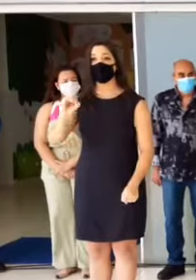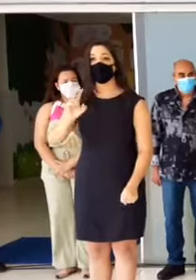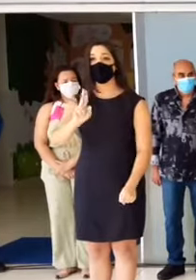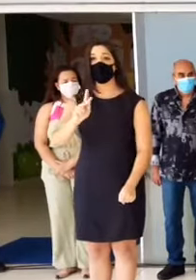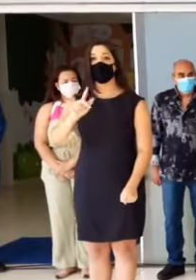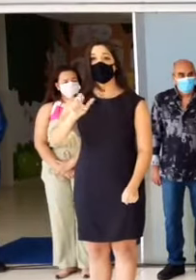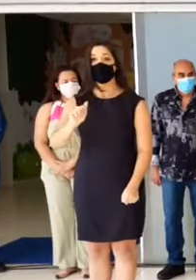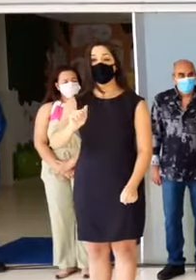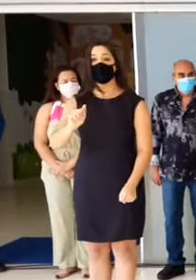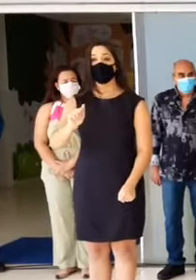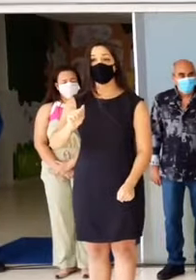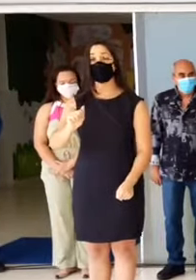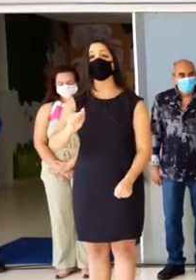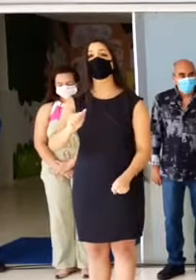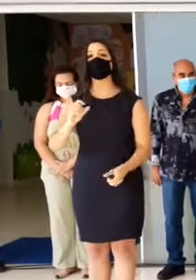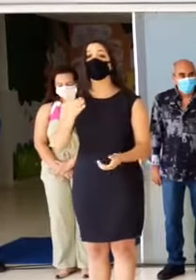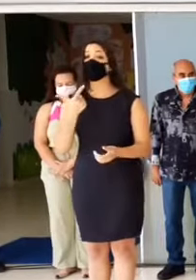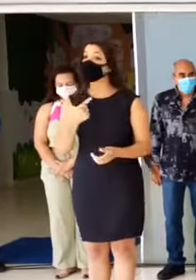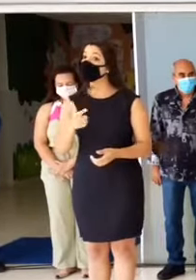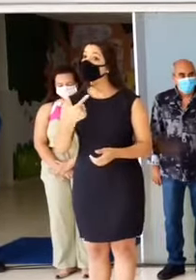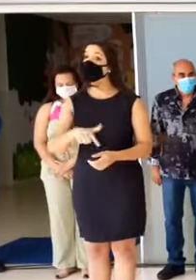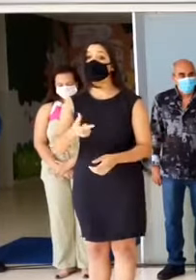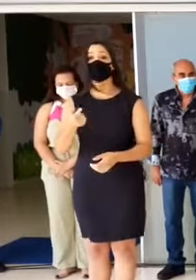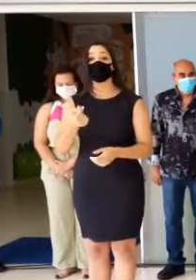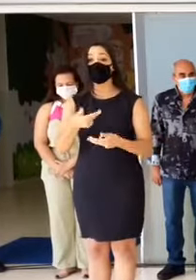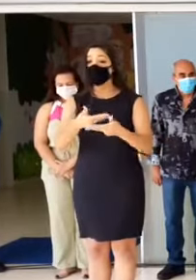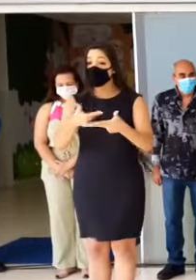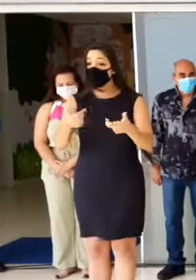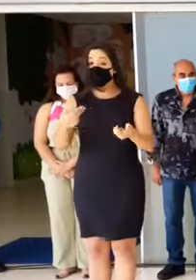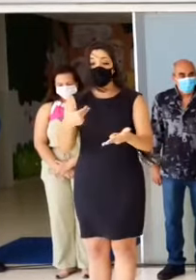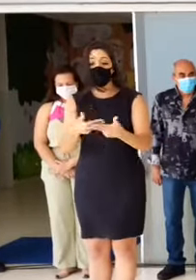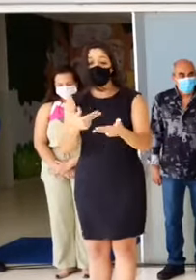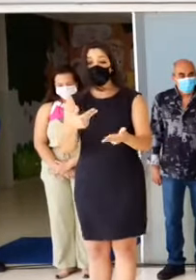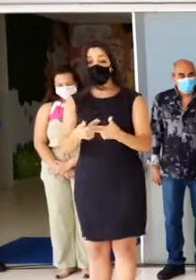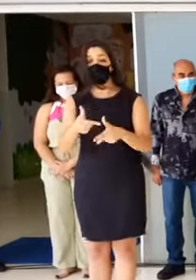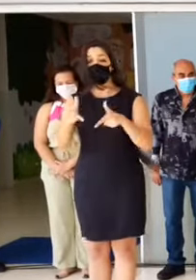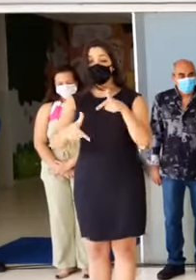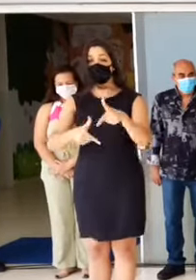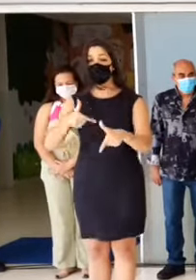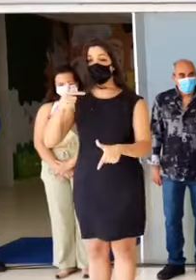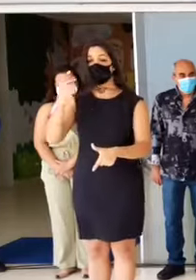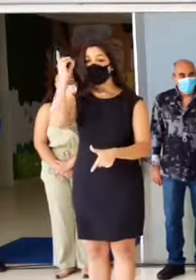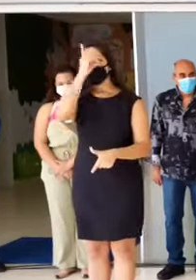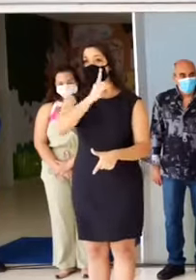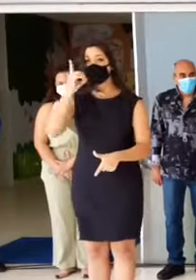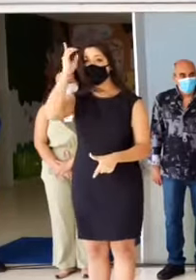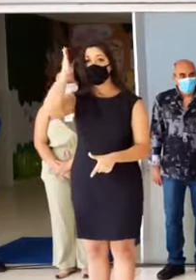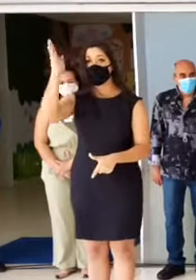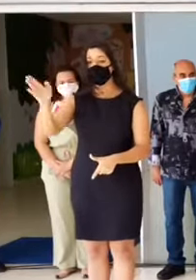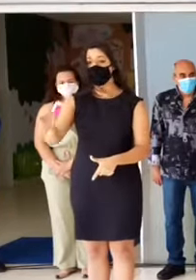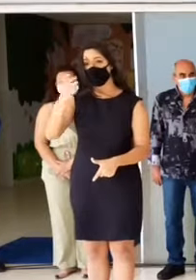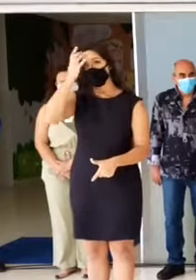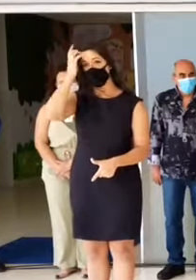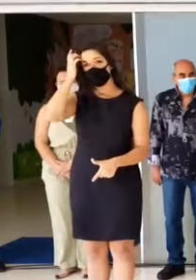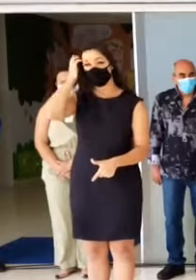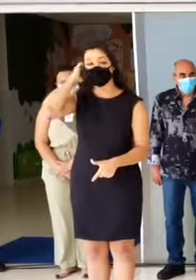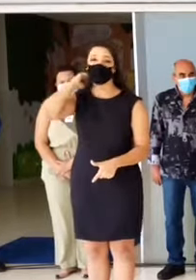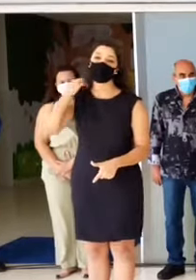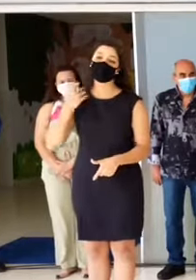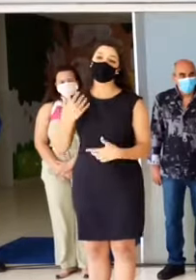tinha recursos para funcionar 24 horas. Foi feito um investimento em obra e não